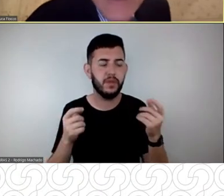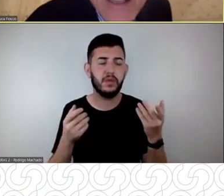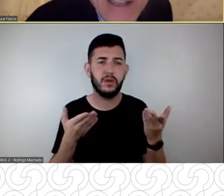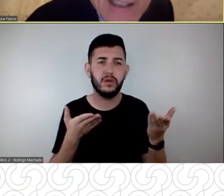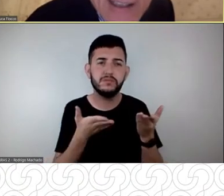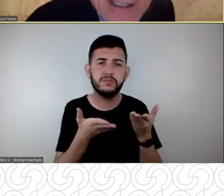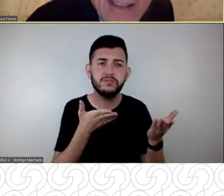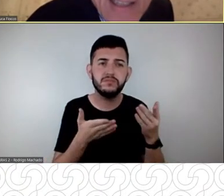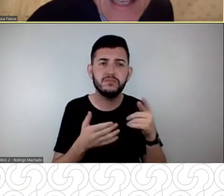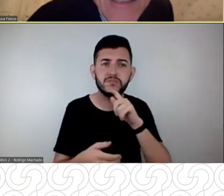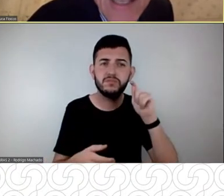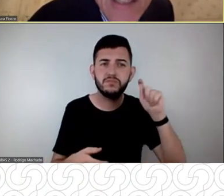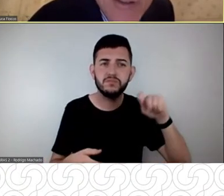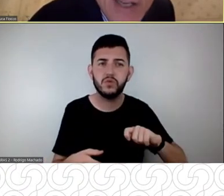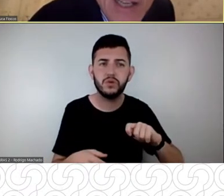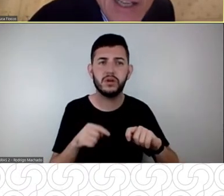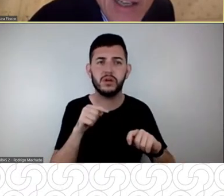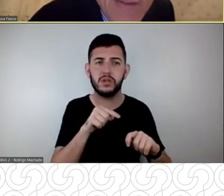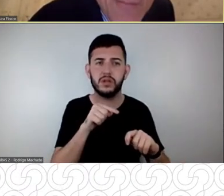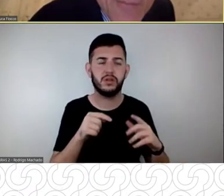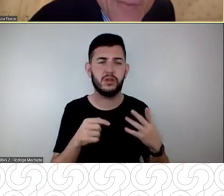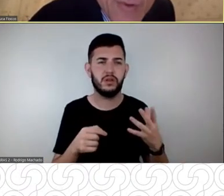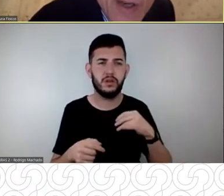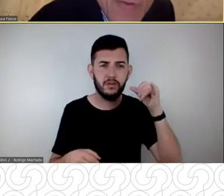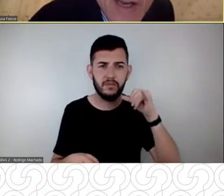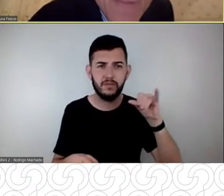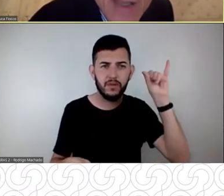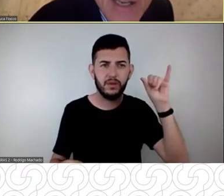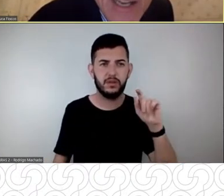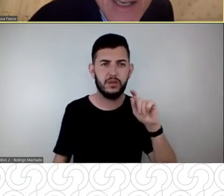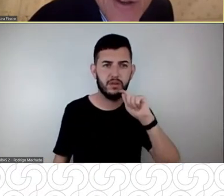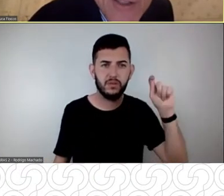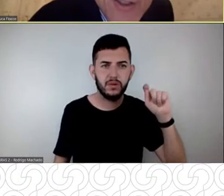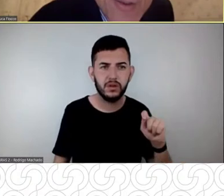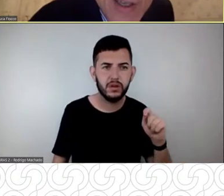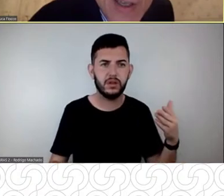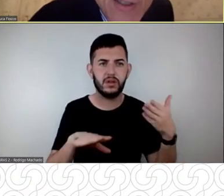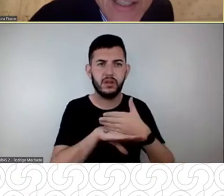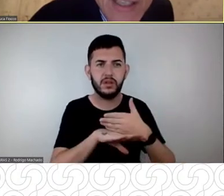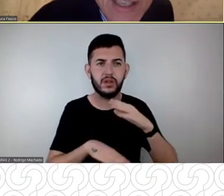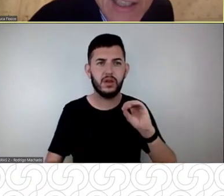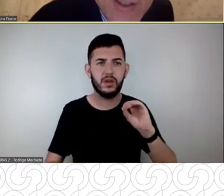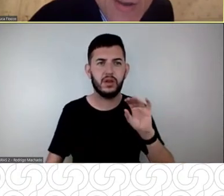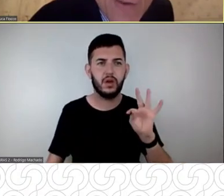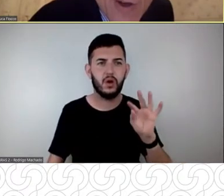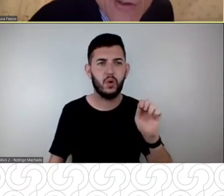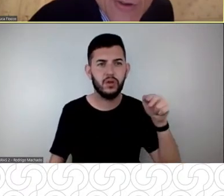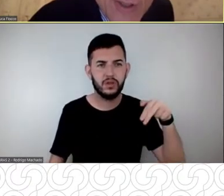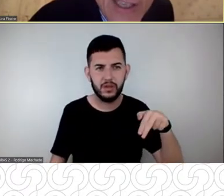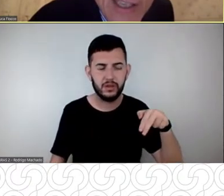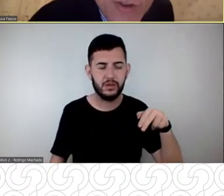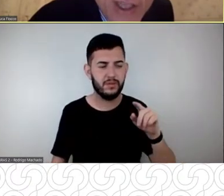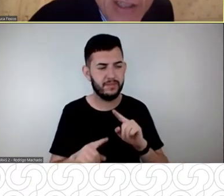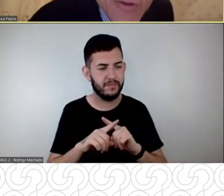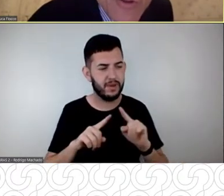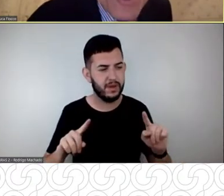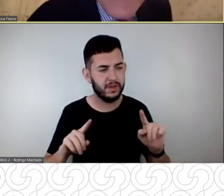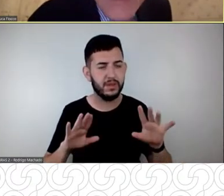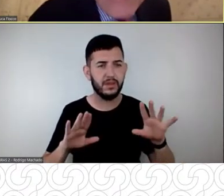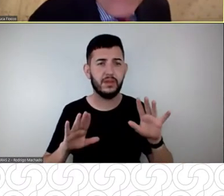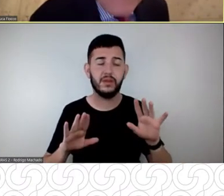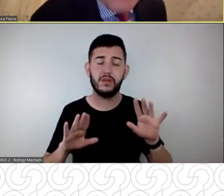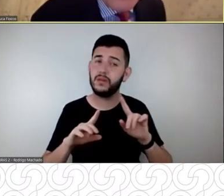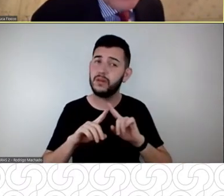talvez impedindo que a Ucrânia entrasse na OTAN, mas no final nós